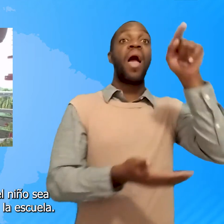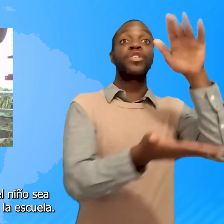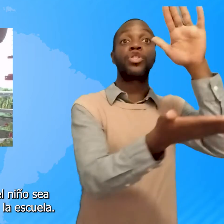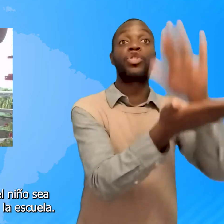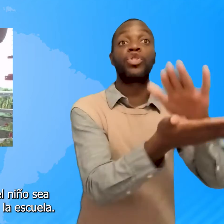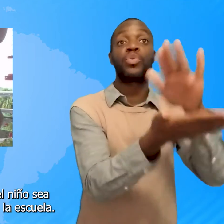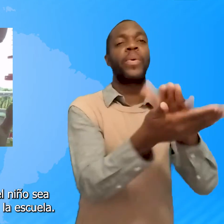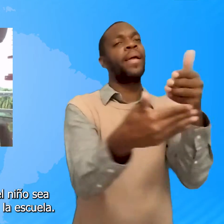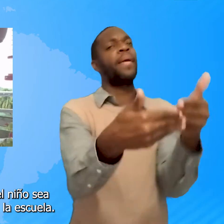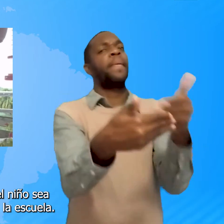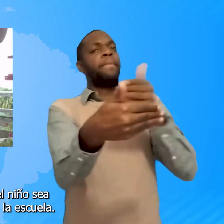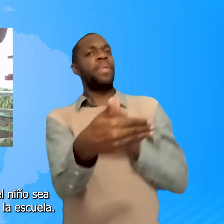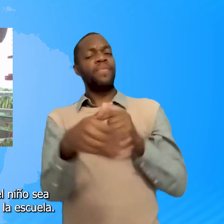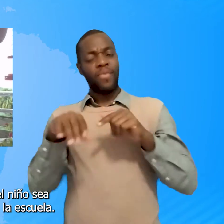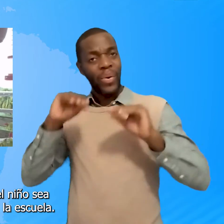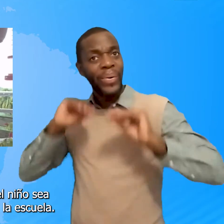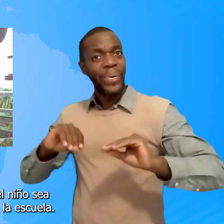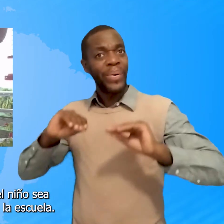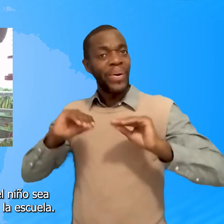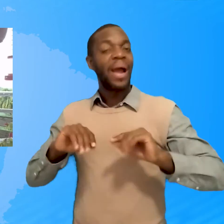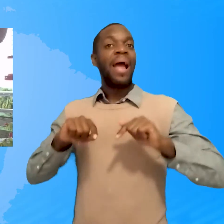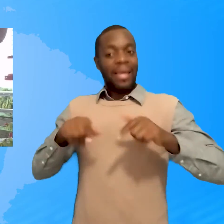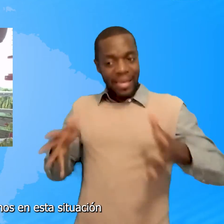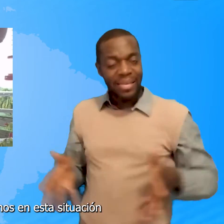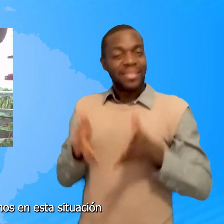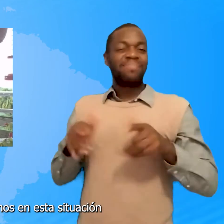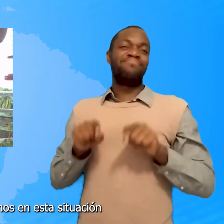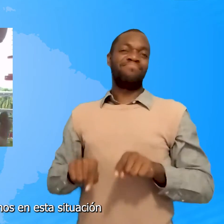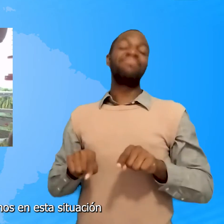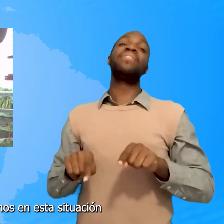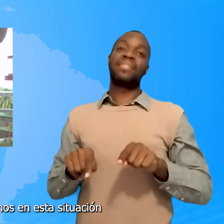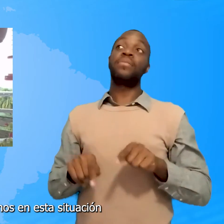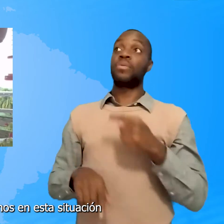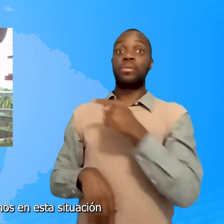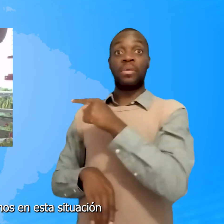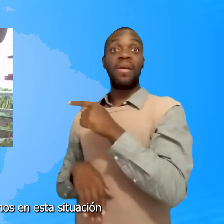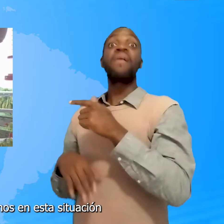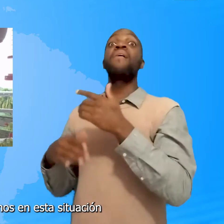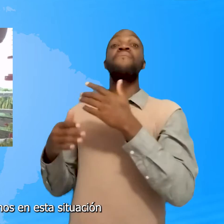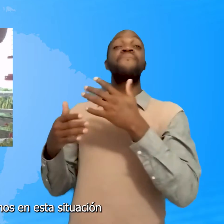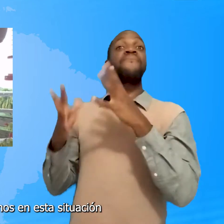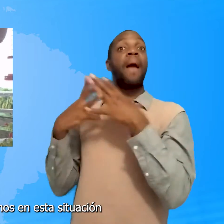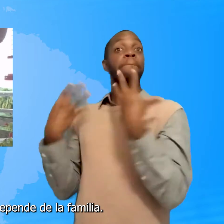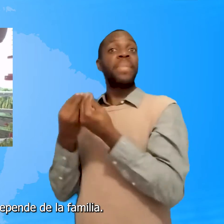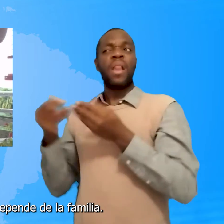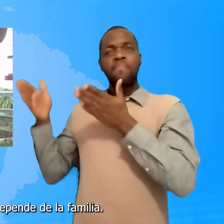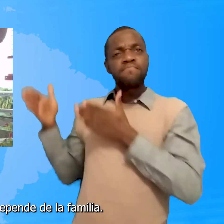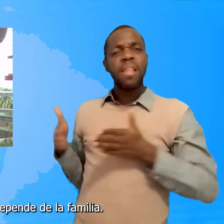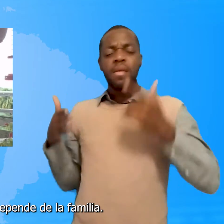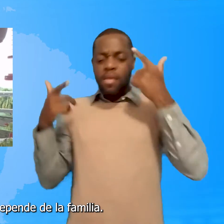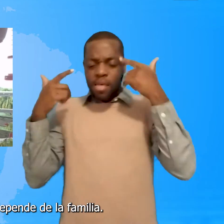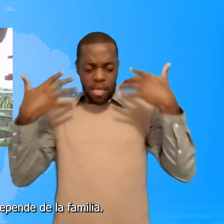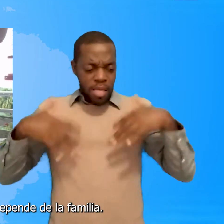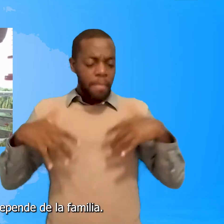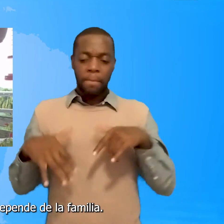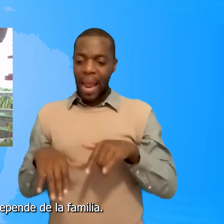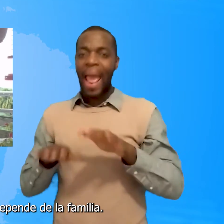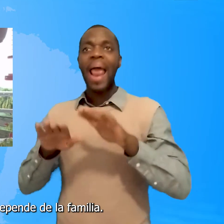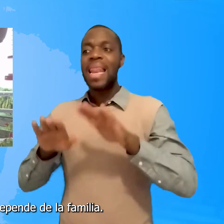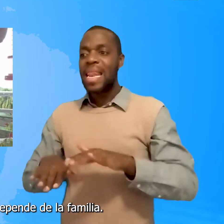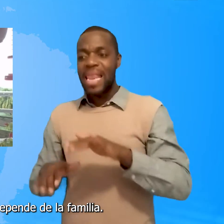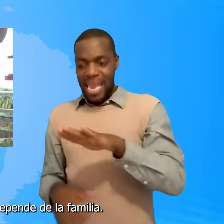para que el niño sea incluido en la escuela, luego nos encontramos en esta situación donde